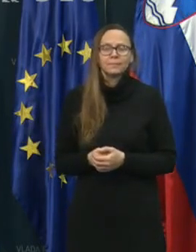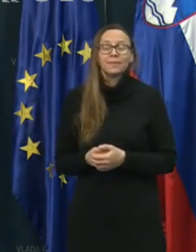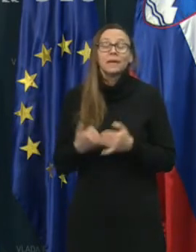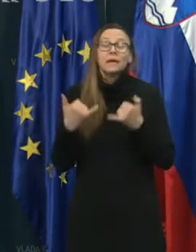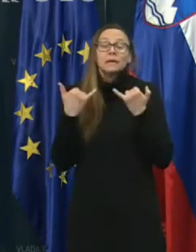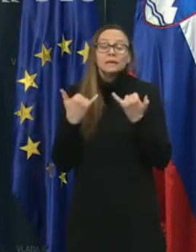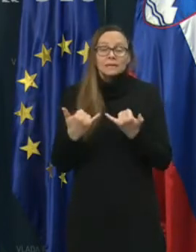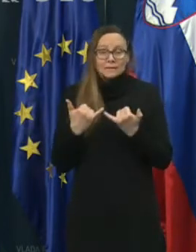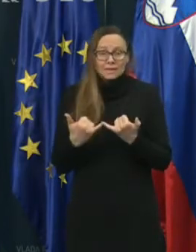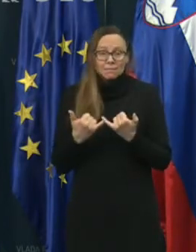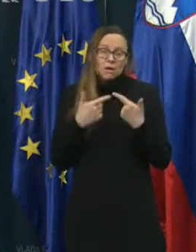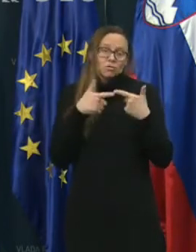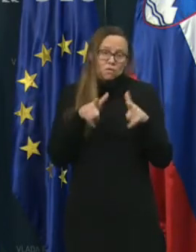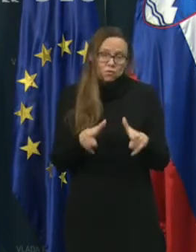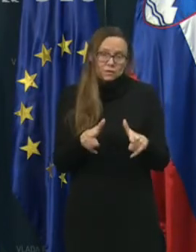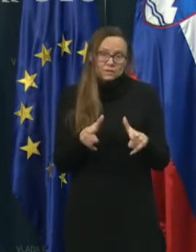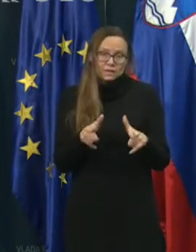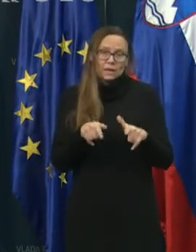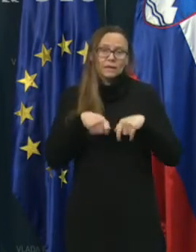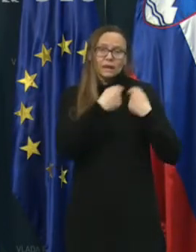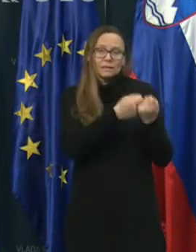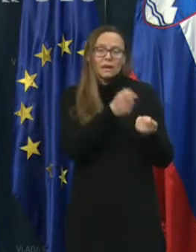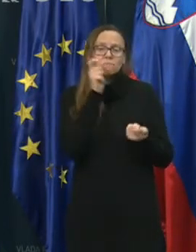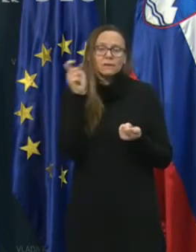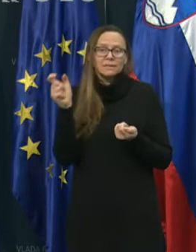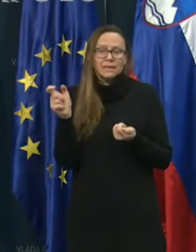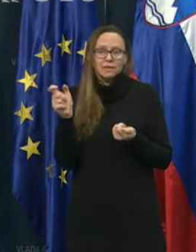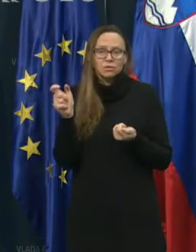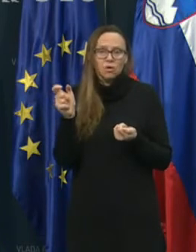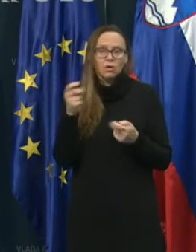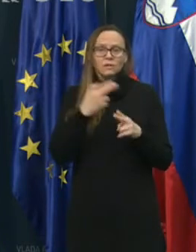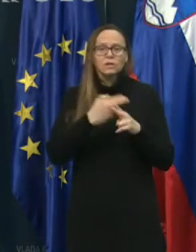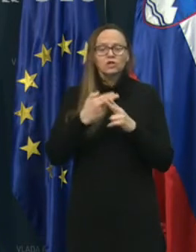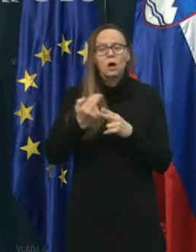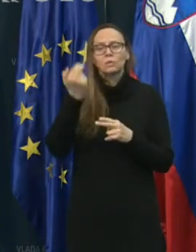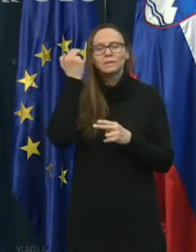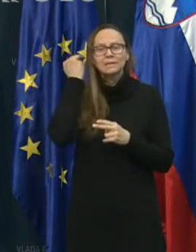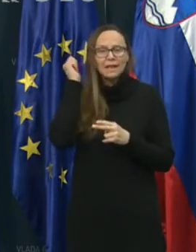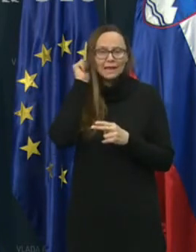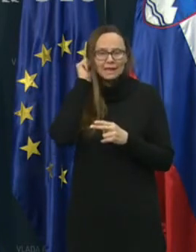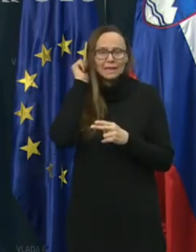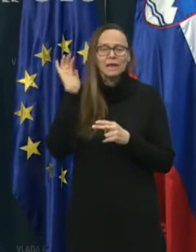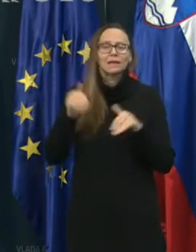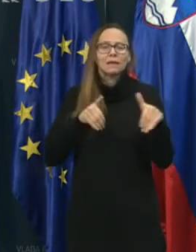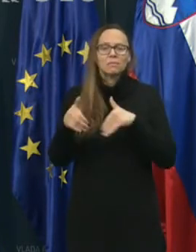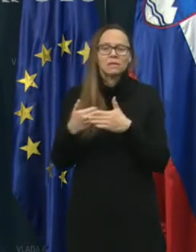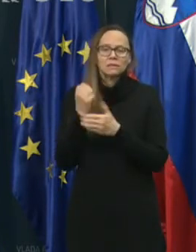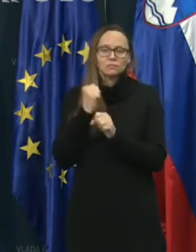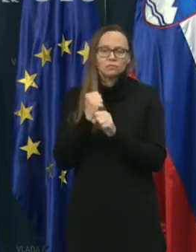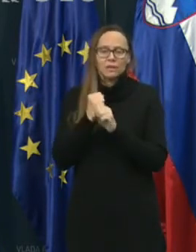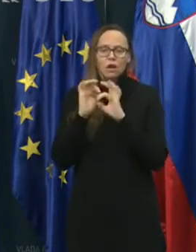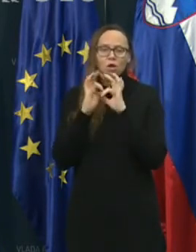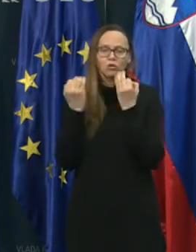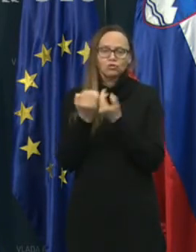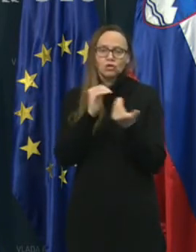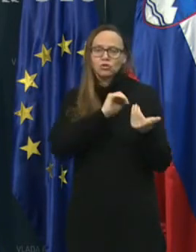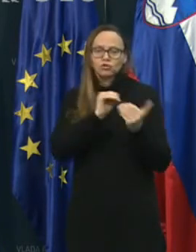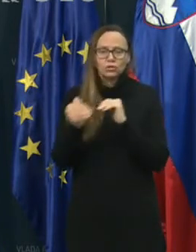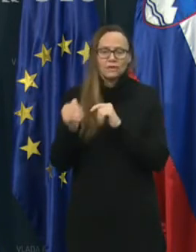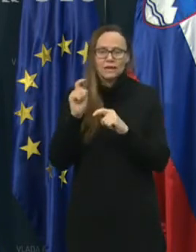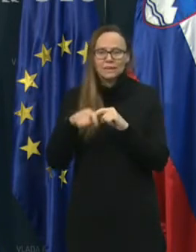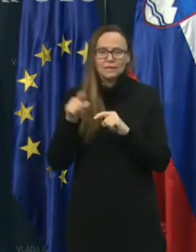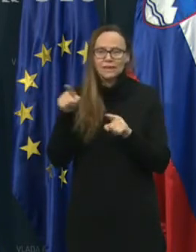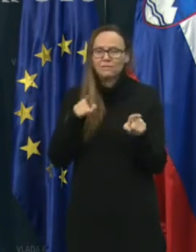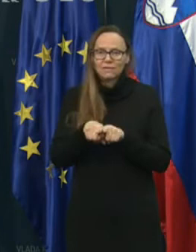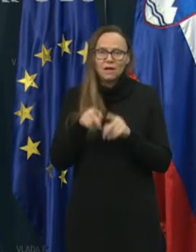Zdaj pa mi dovolite, da predam besedo državni sekretarki na Ministrstvu za delo, družino, socialne